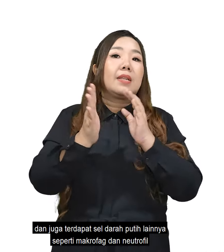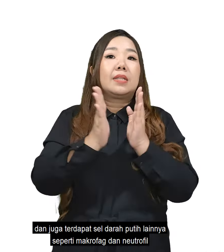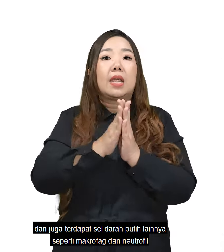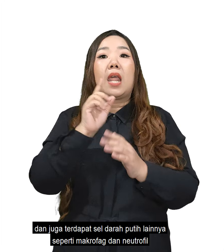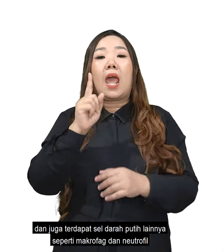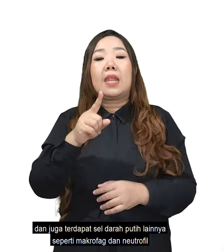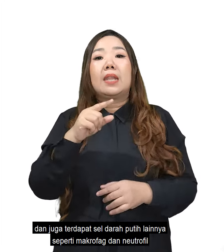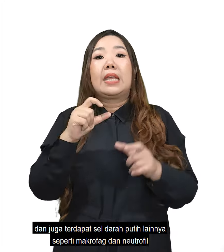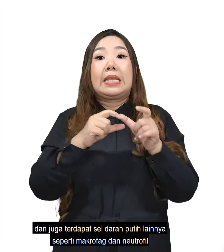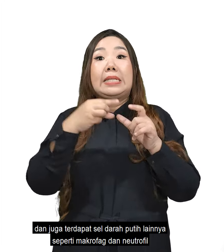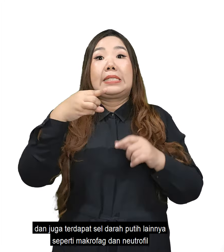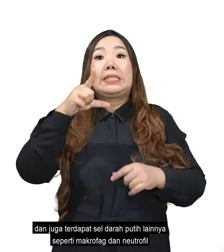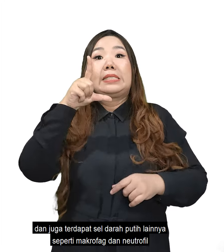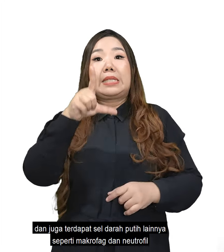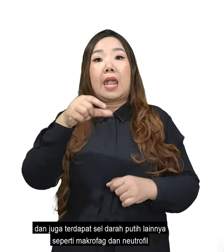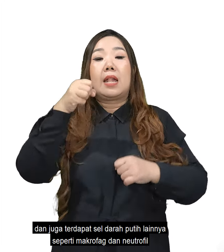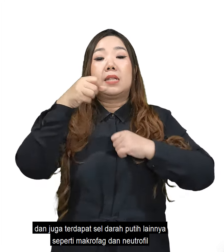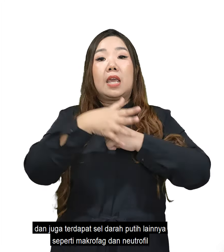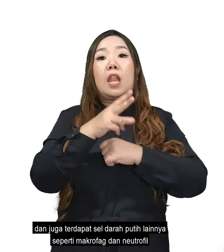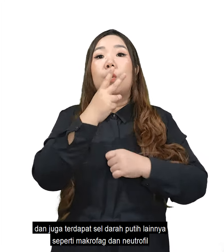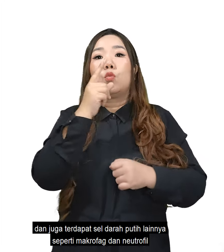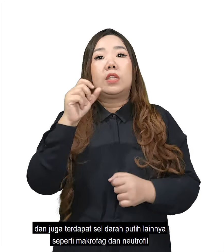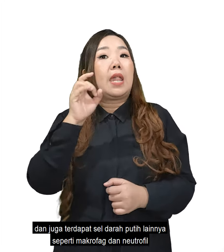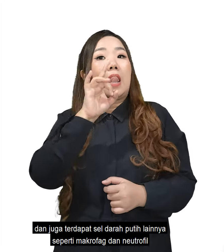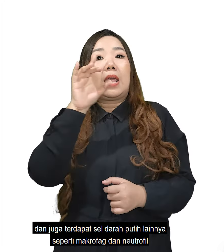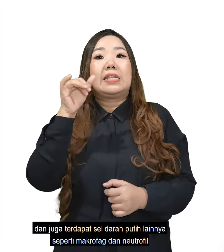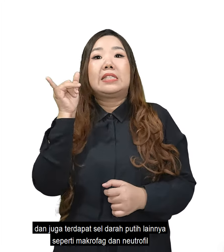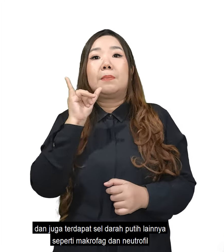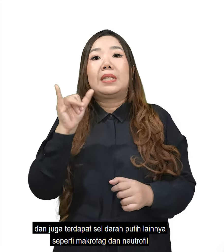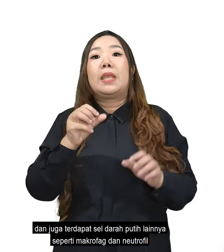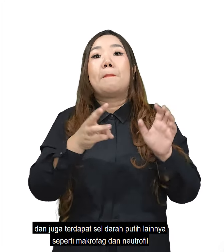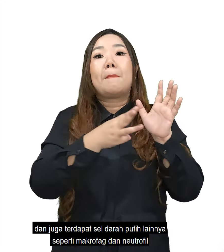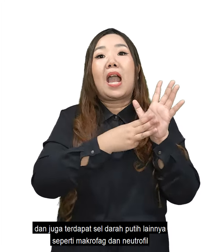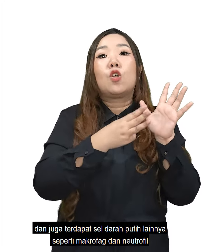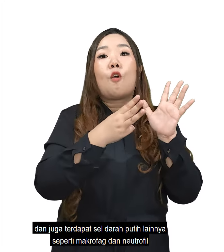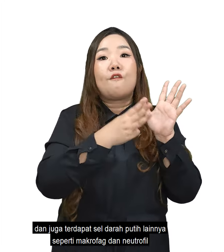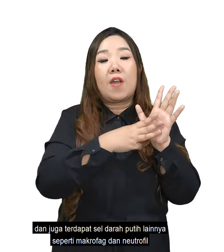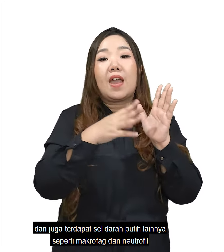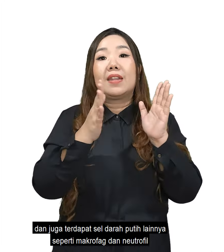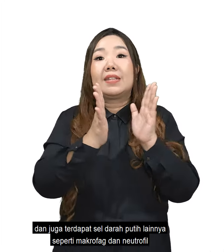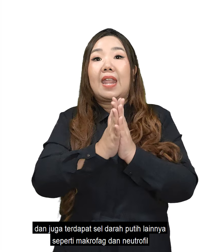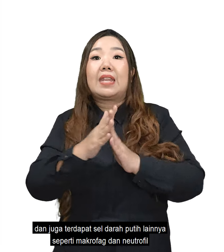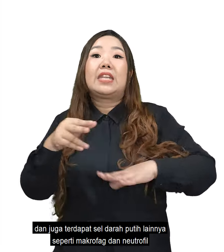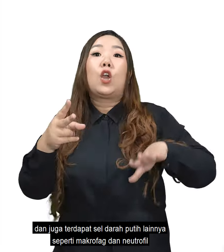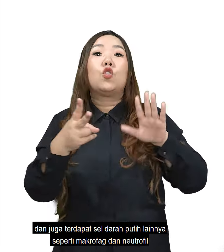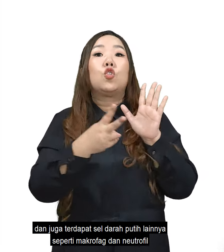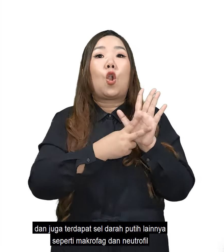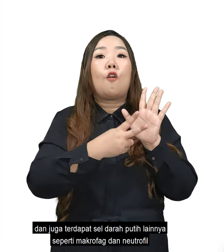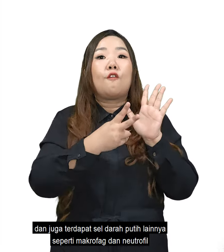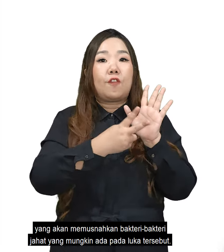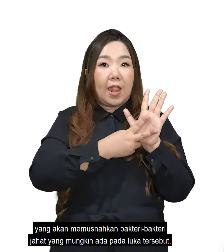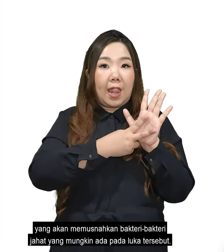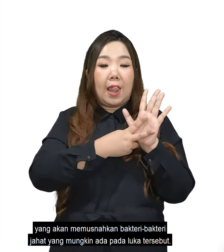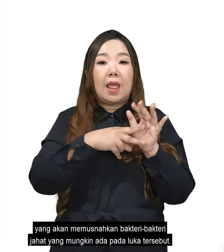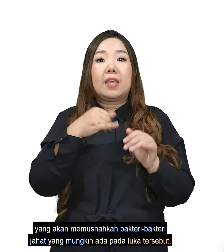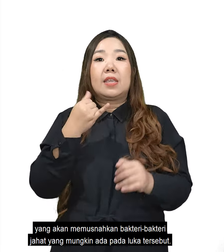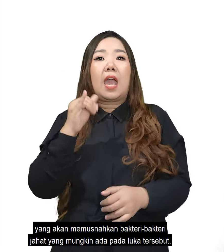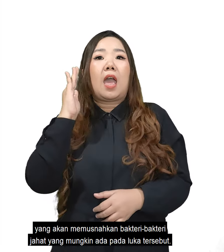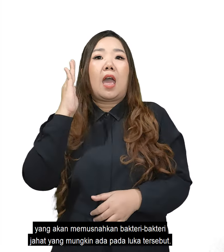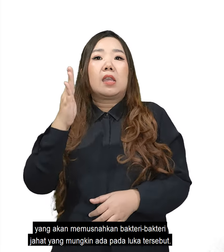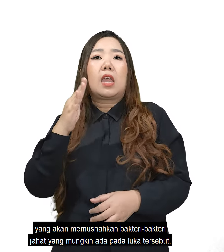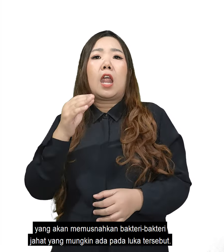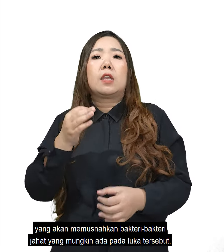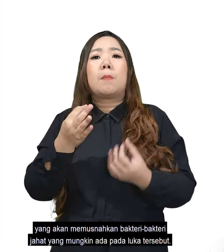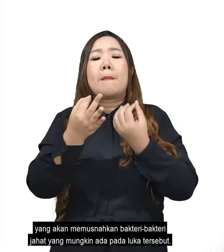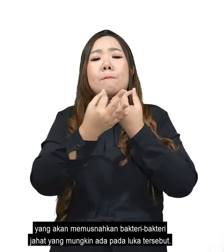terdapat sel darah putih lainnya seperti makrofag dan neutrofil yang